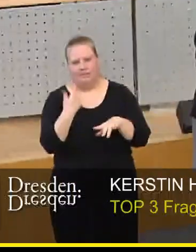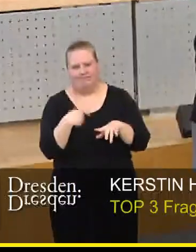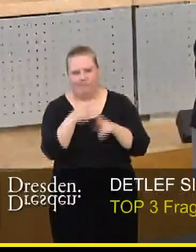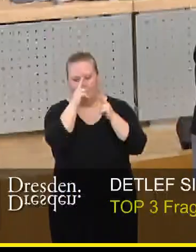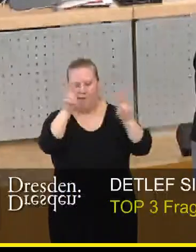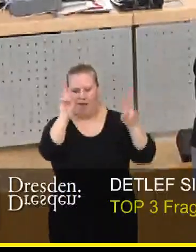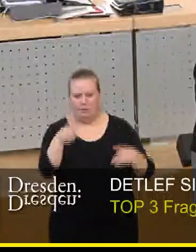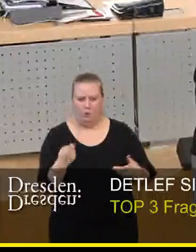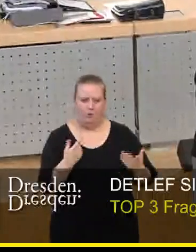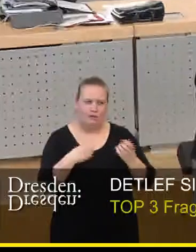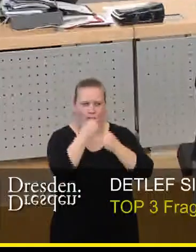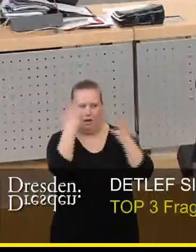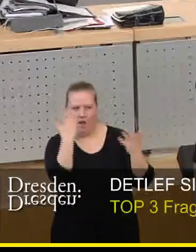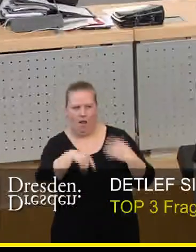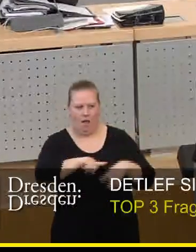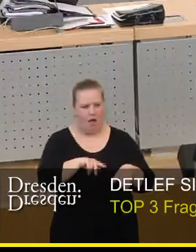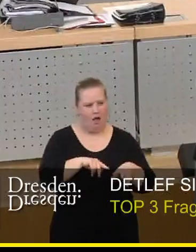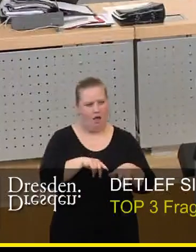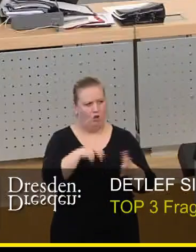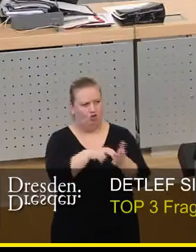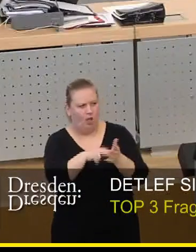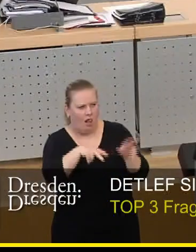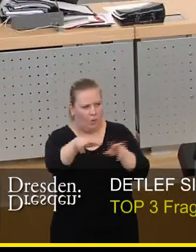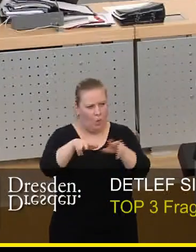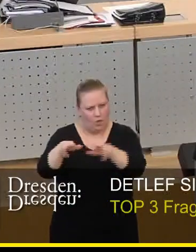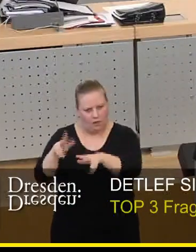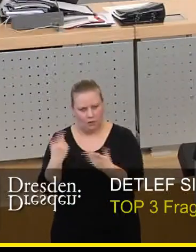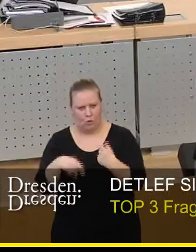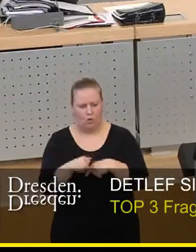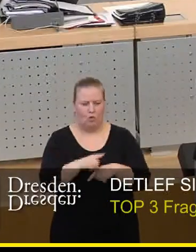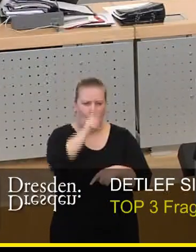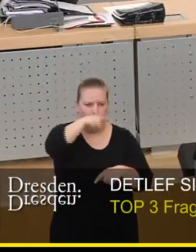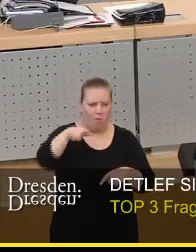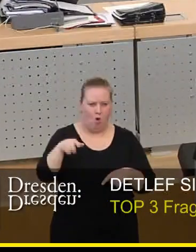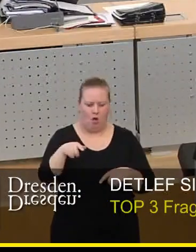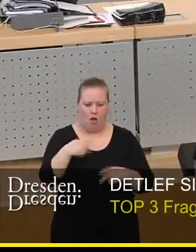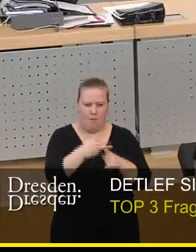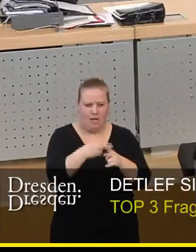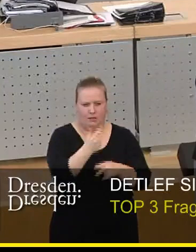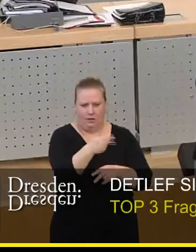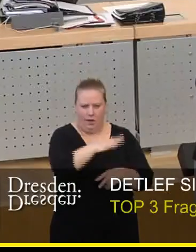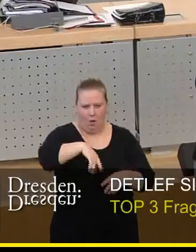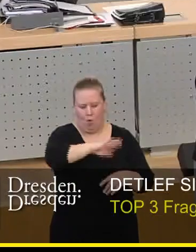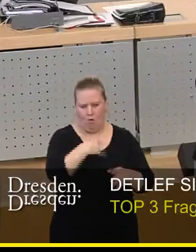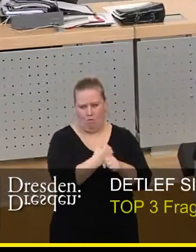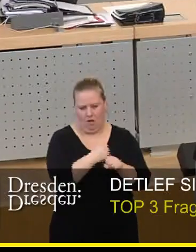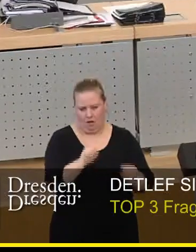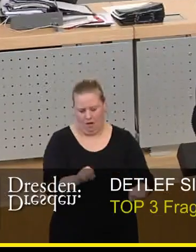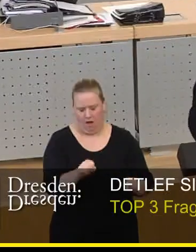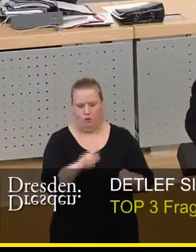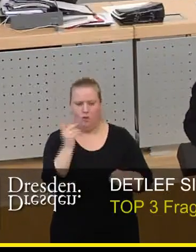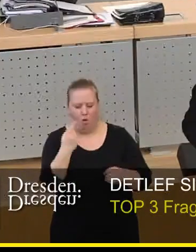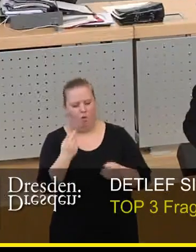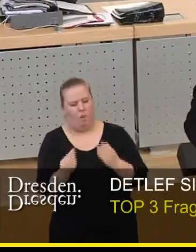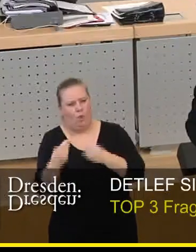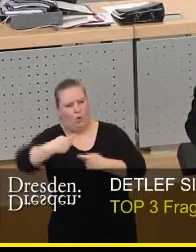dass natürlich im Rahmen der Organisationseinheit Stellen konkrete Zuordnungen durch den Oberbürgermeister direkt erfolgen können. Es eine teilweise auch